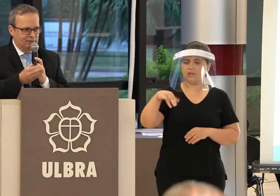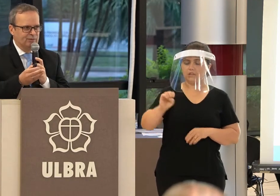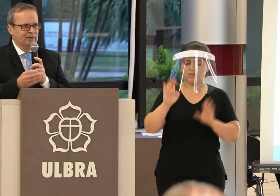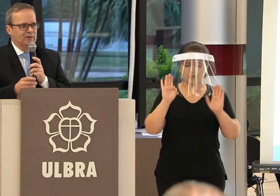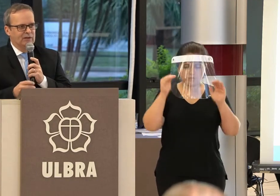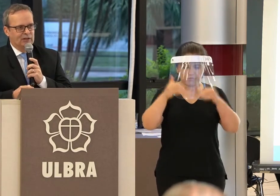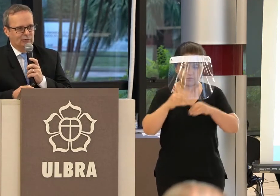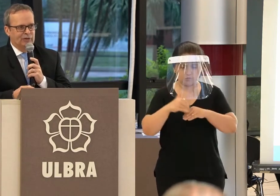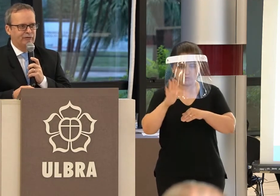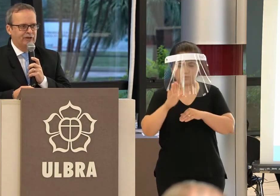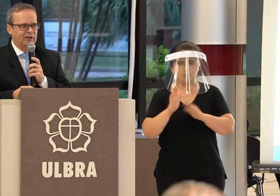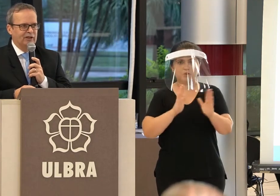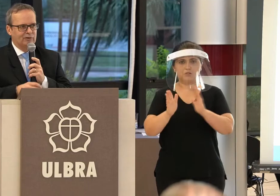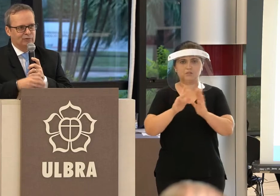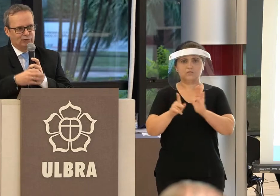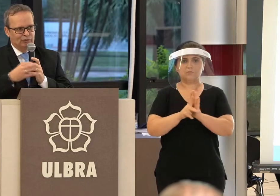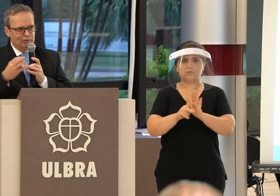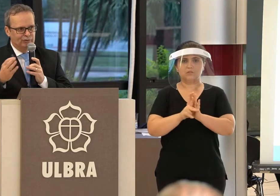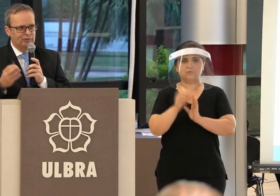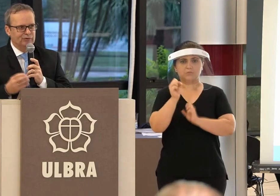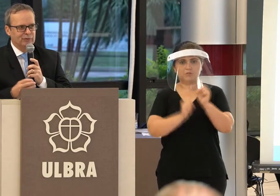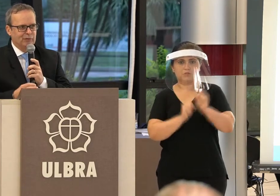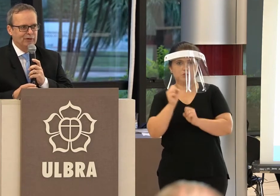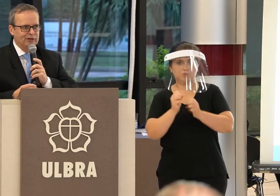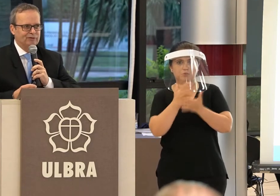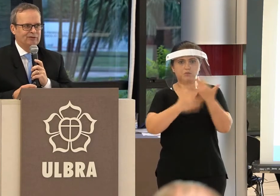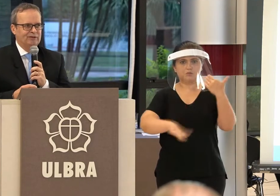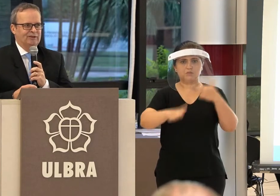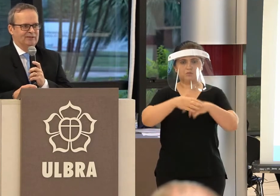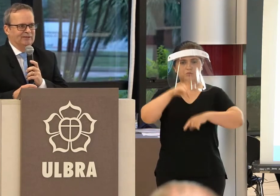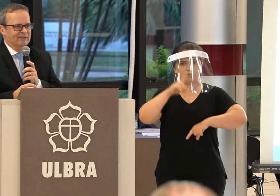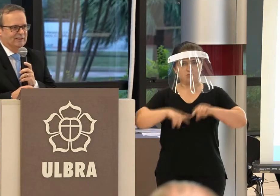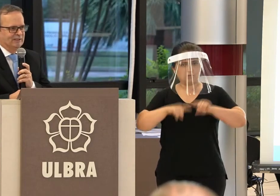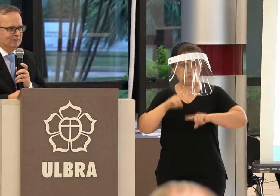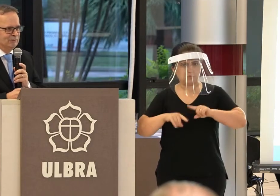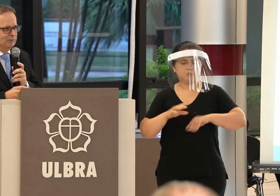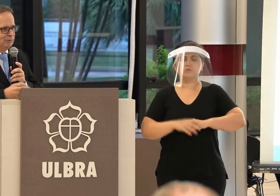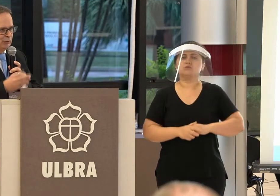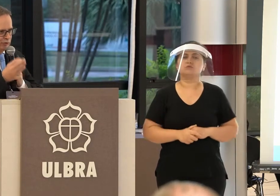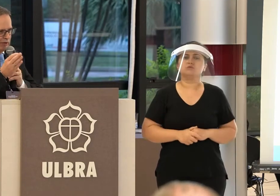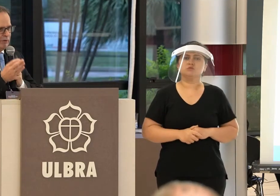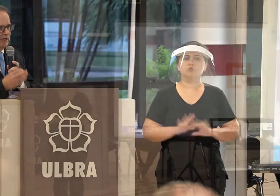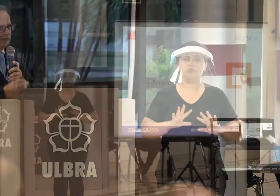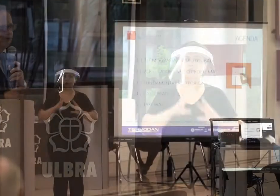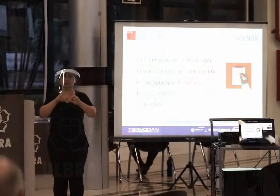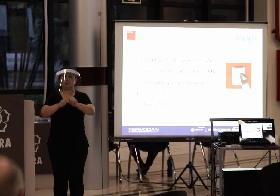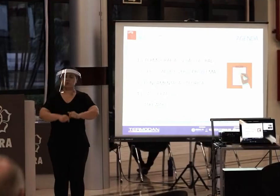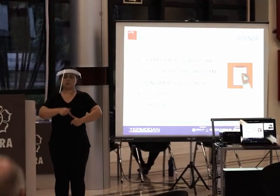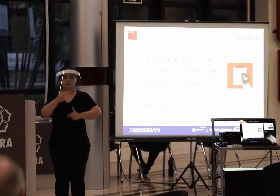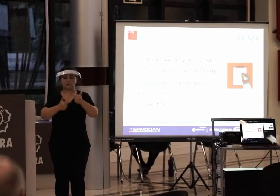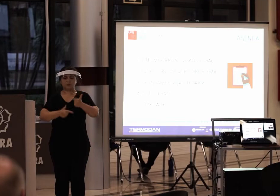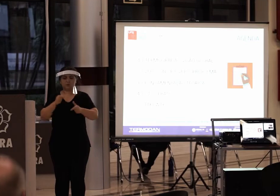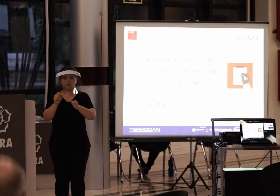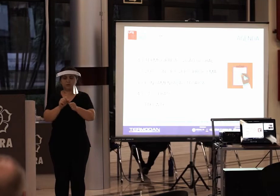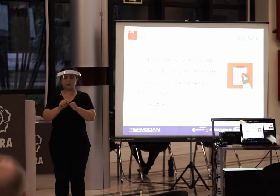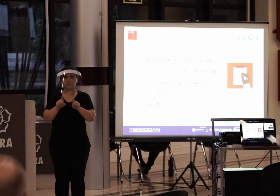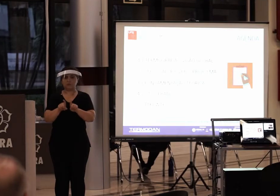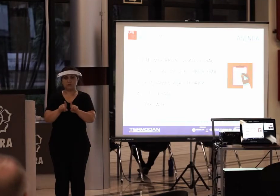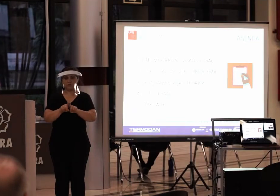mais lá com uma Mafrir, lá com todos os equipamentos, né, com todo o trabalho que você também